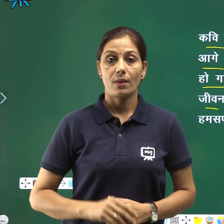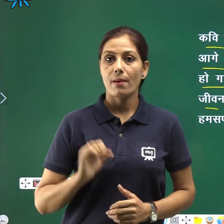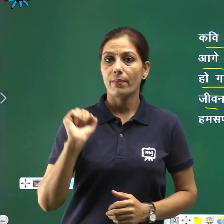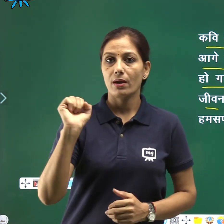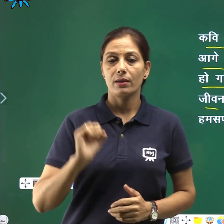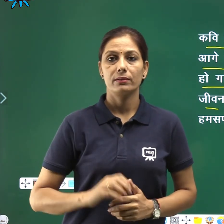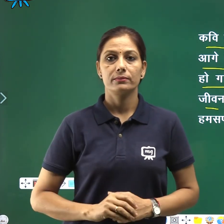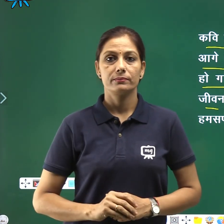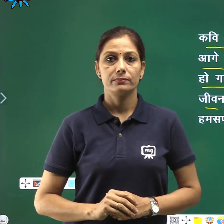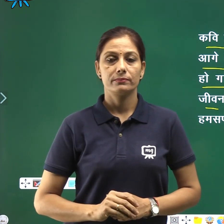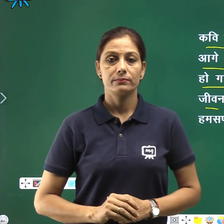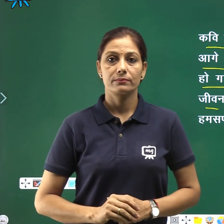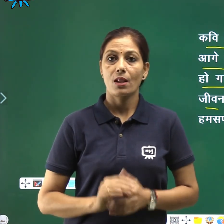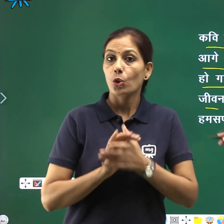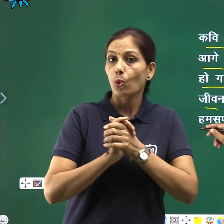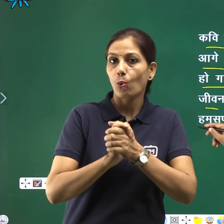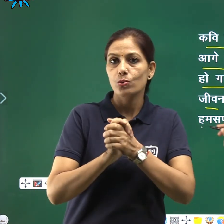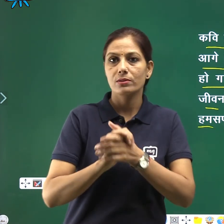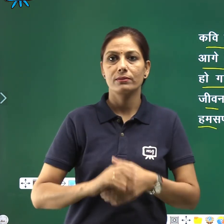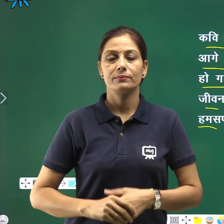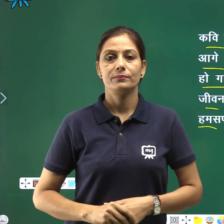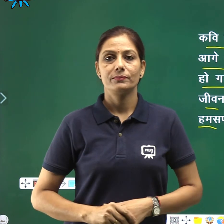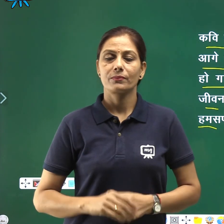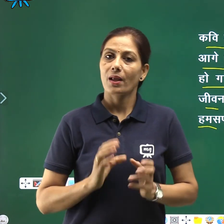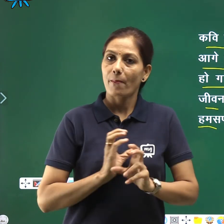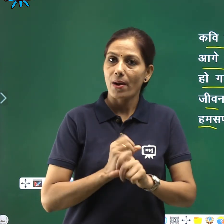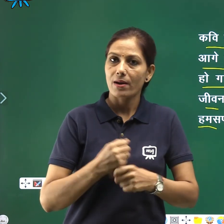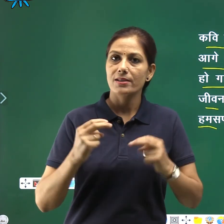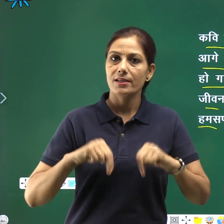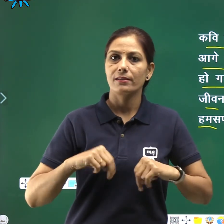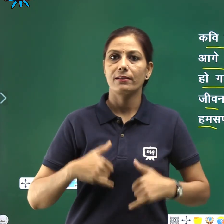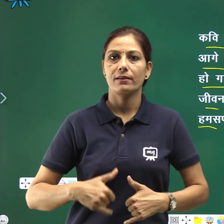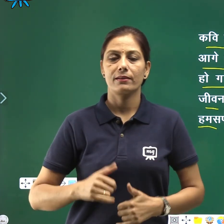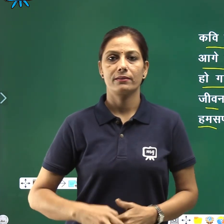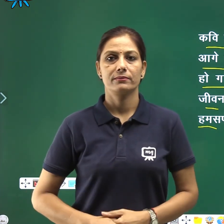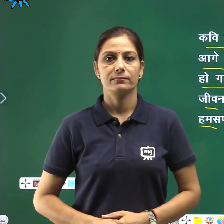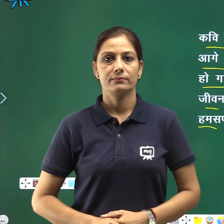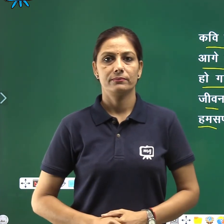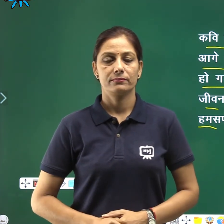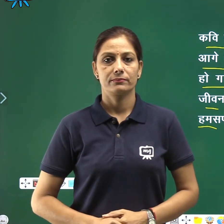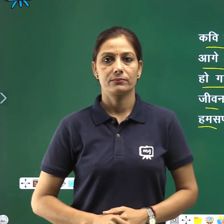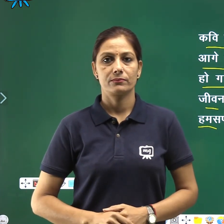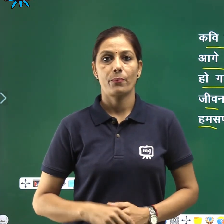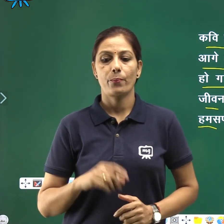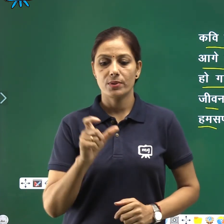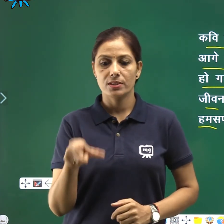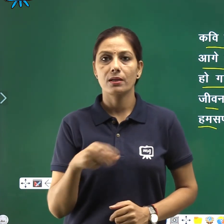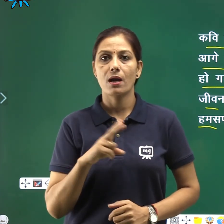अपना हम सफर बनाना चाहते हैं। प्रसाद जी